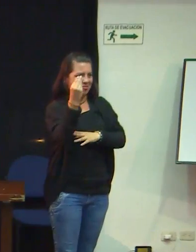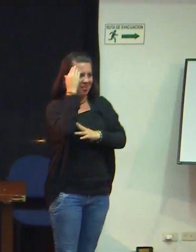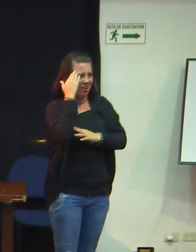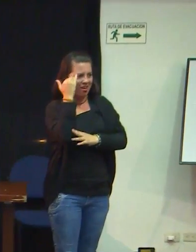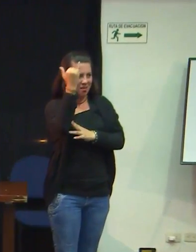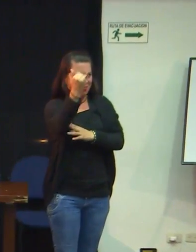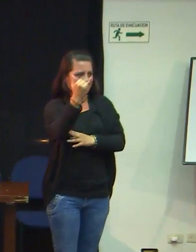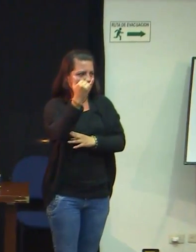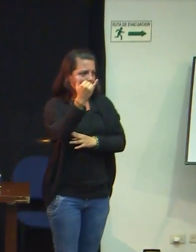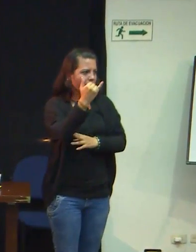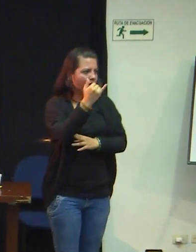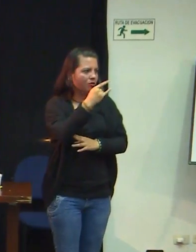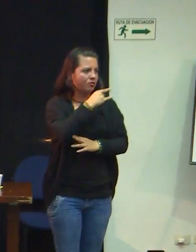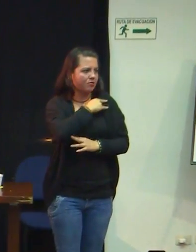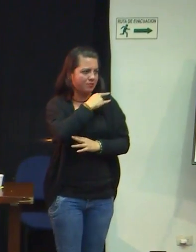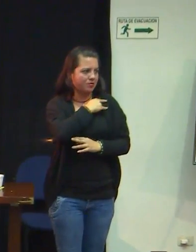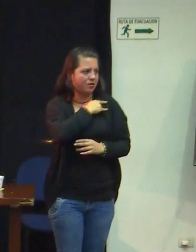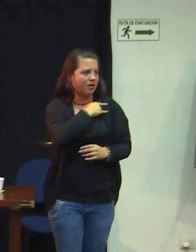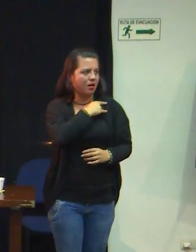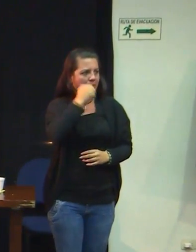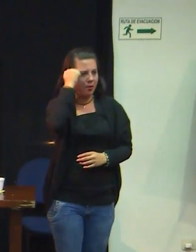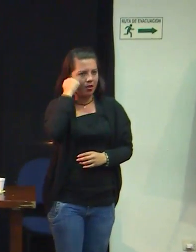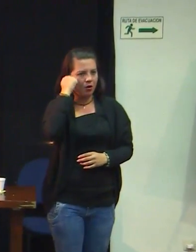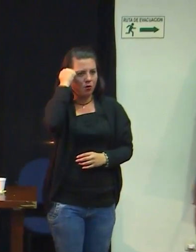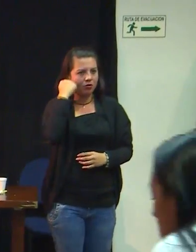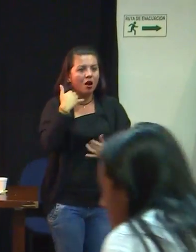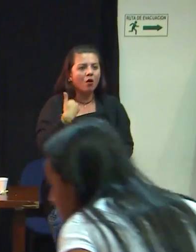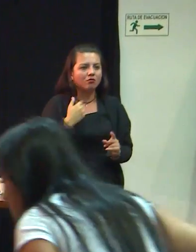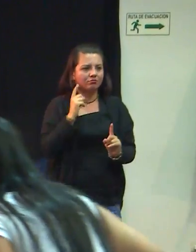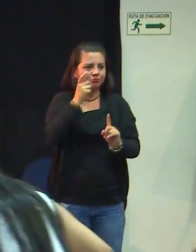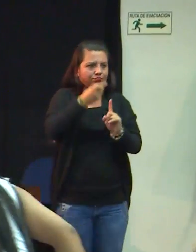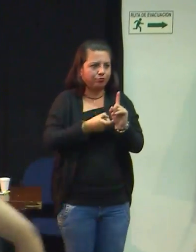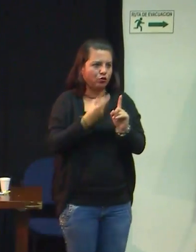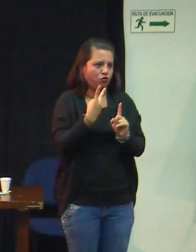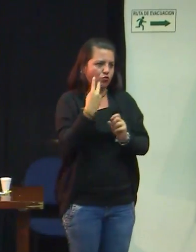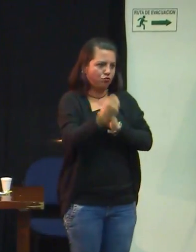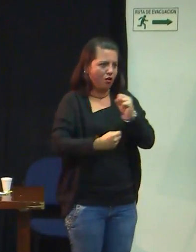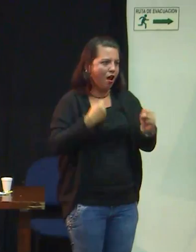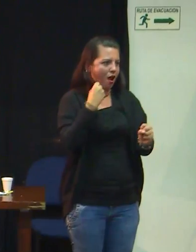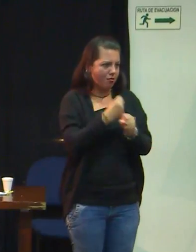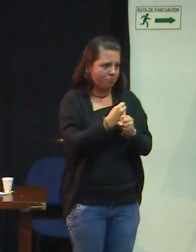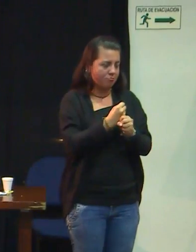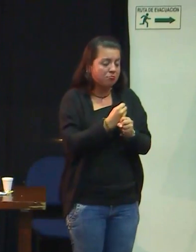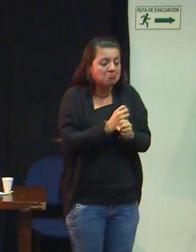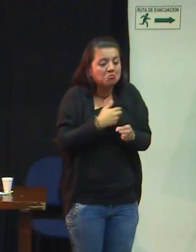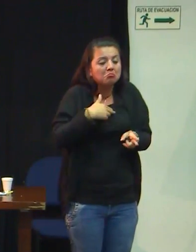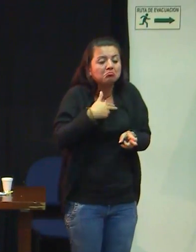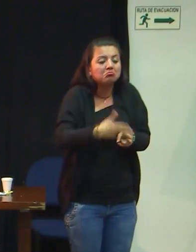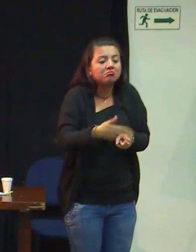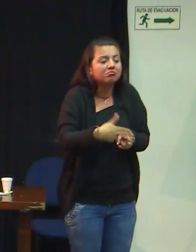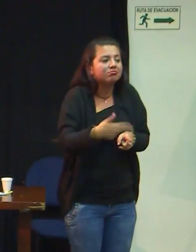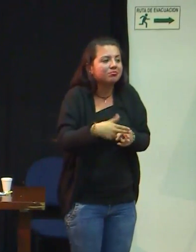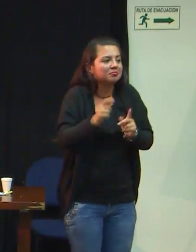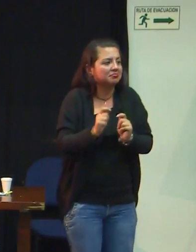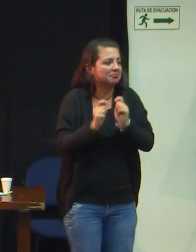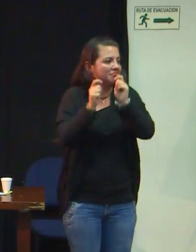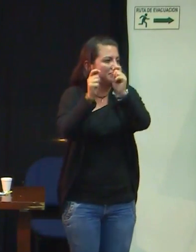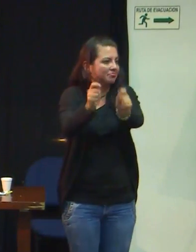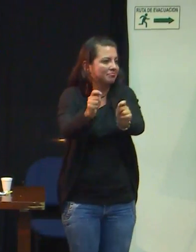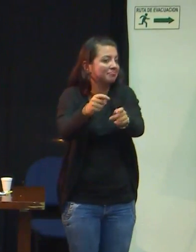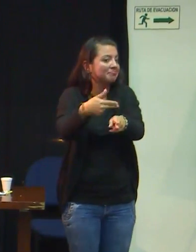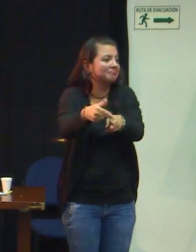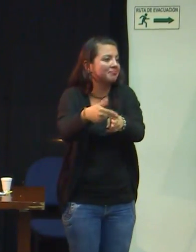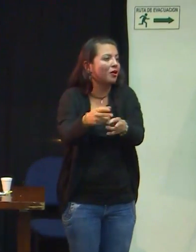Universidad Pedagógica. Llevo en este papel ya 2 años. Próximo a entregar a mis compañeros o compañeras que